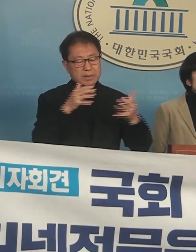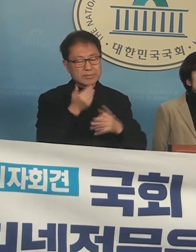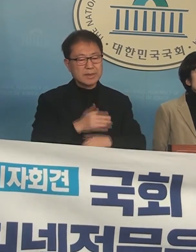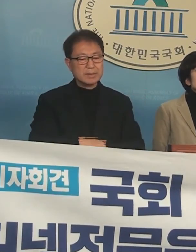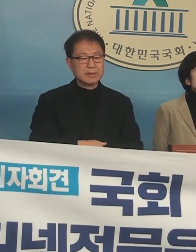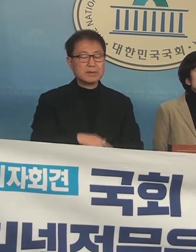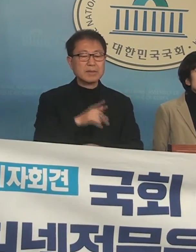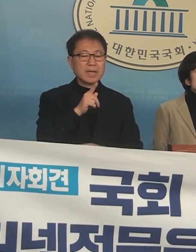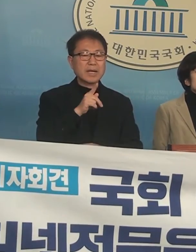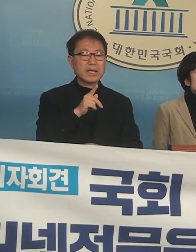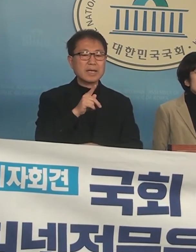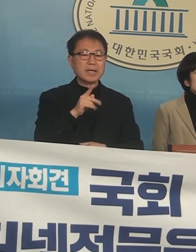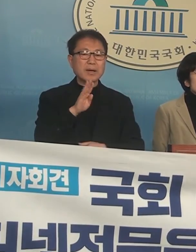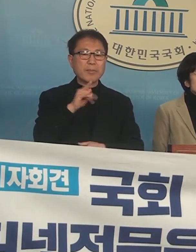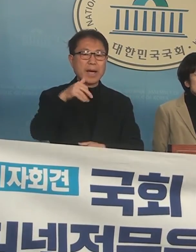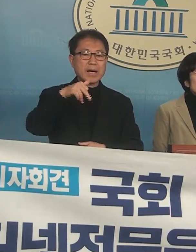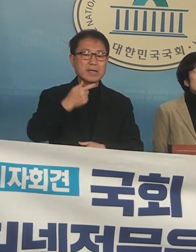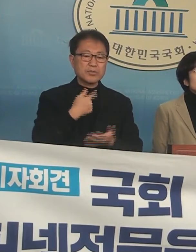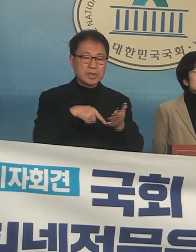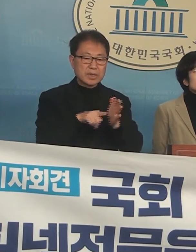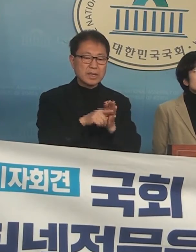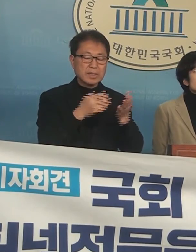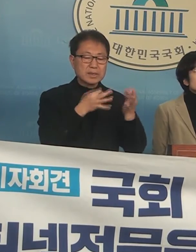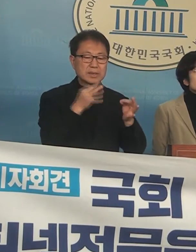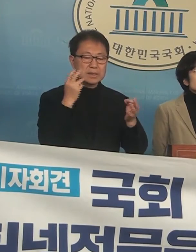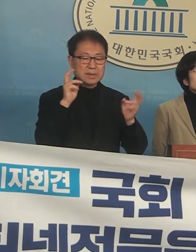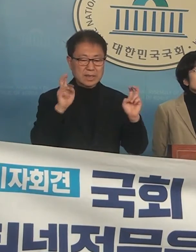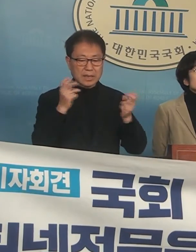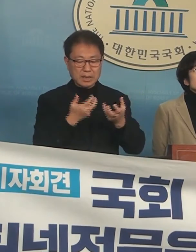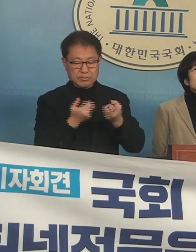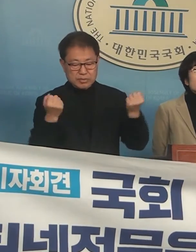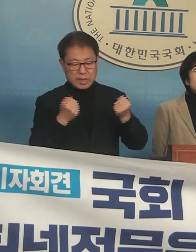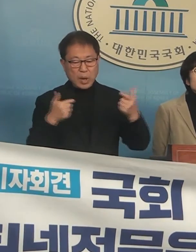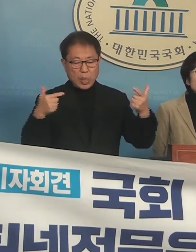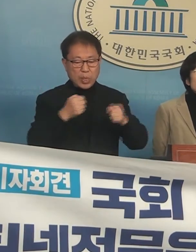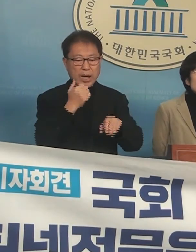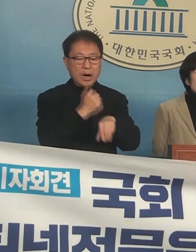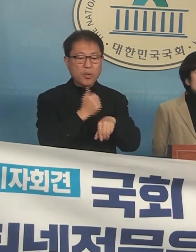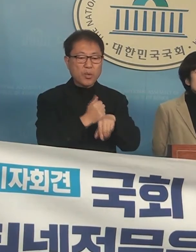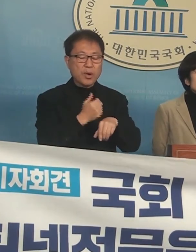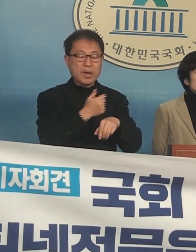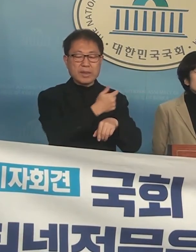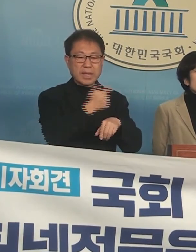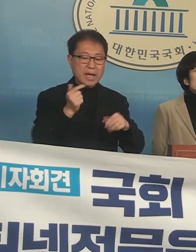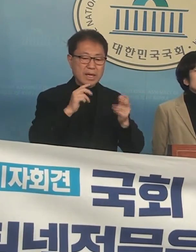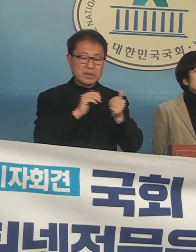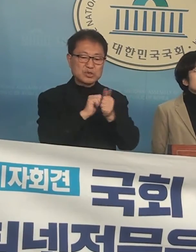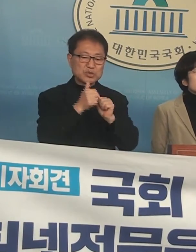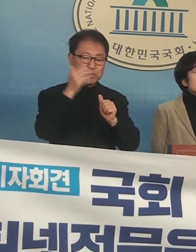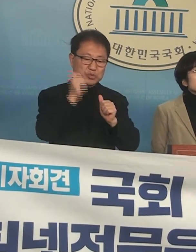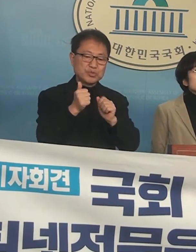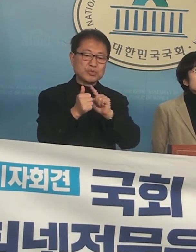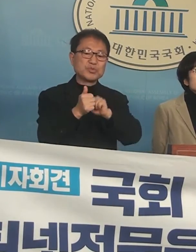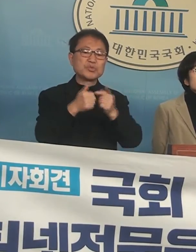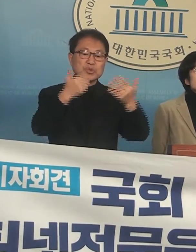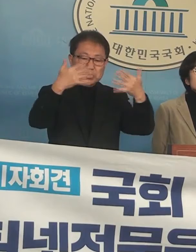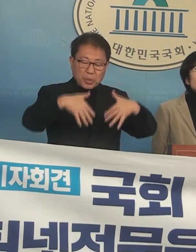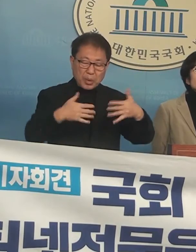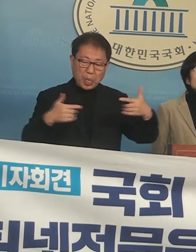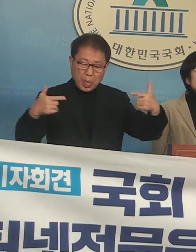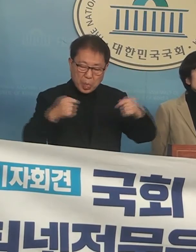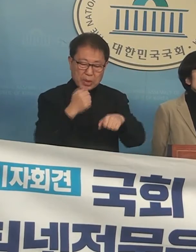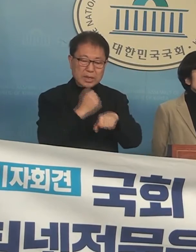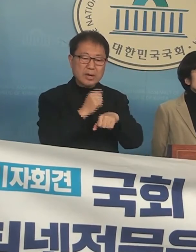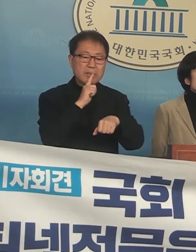K뱅크를 위해서 지금 은산분리 기준 완화해주고 지금은 대주주 적격성 기준마저도 완화해주겠다고 하고 있습니다.